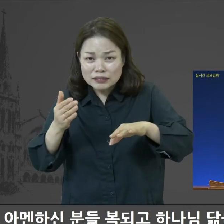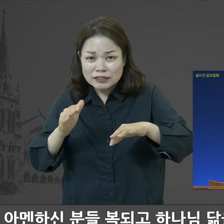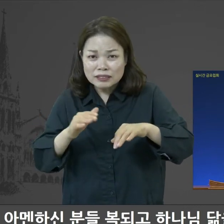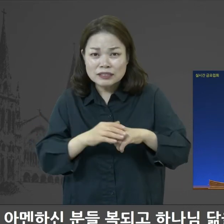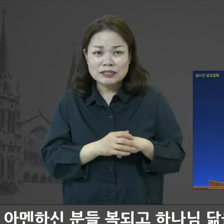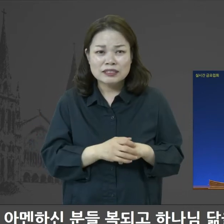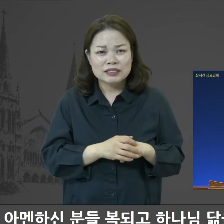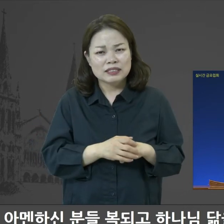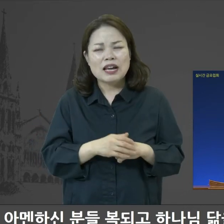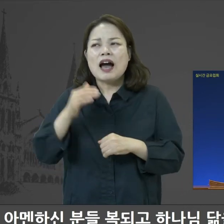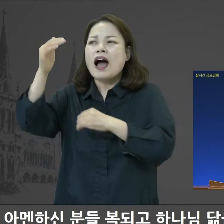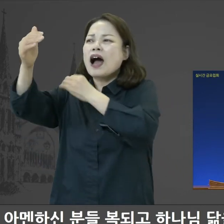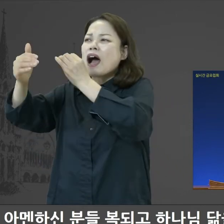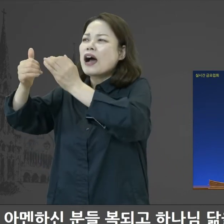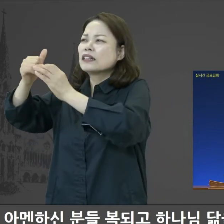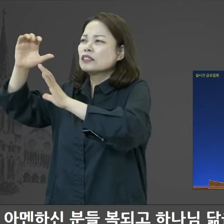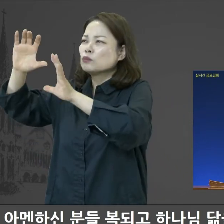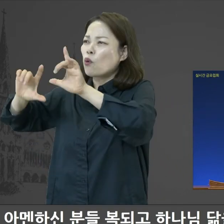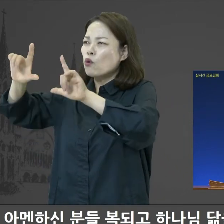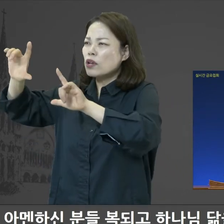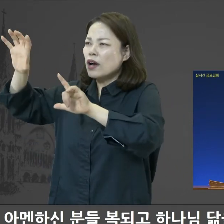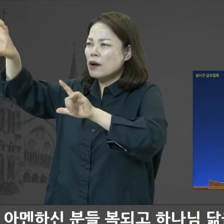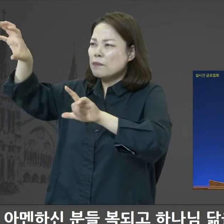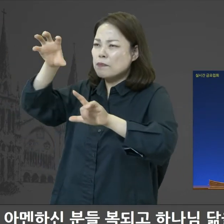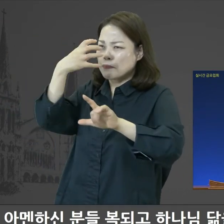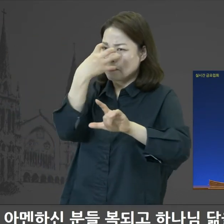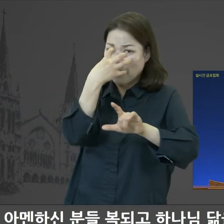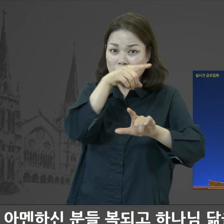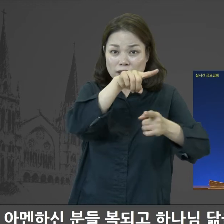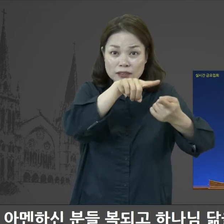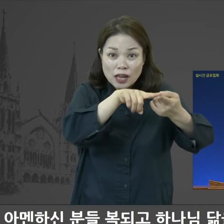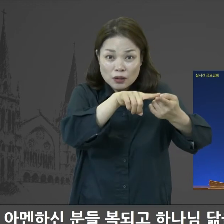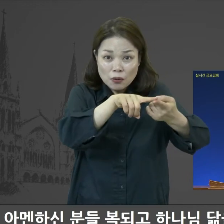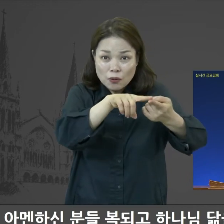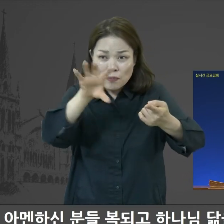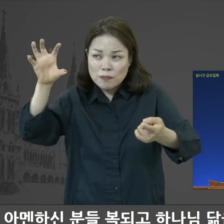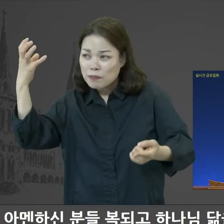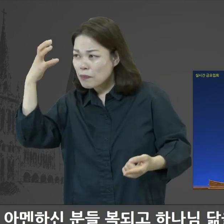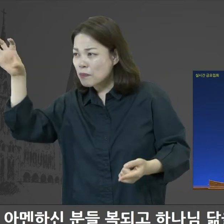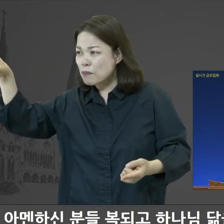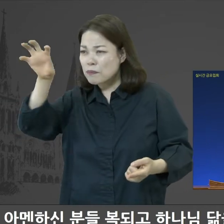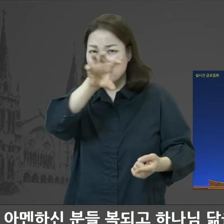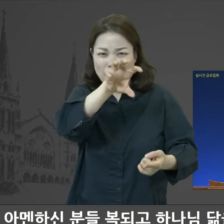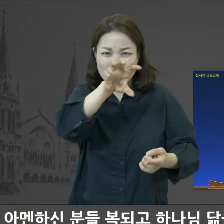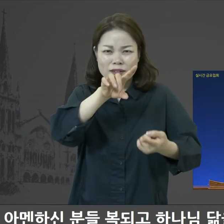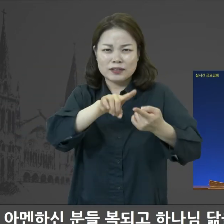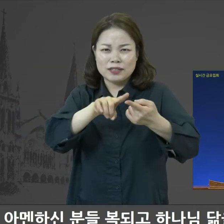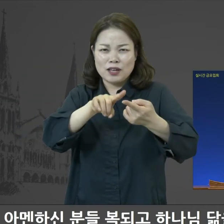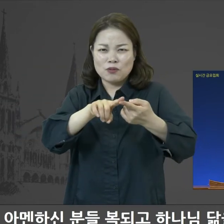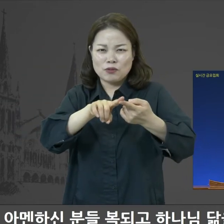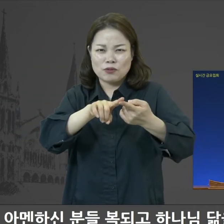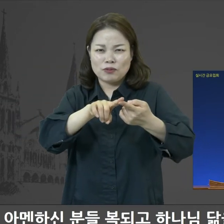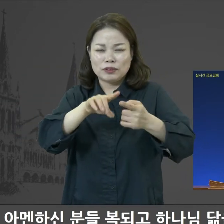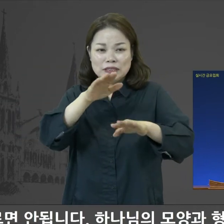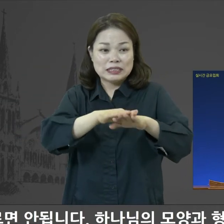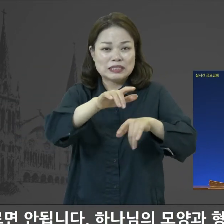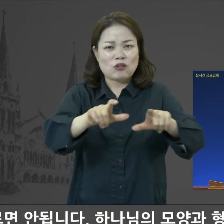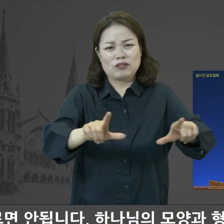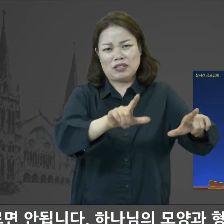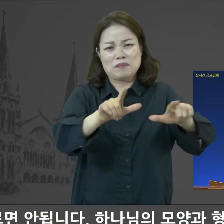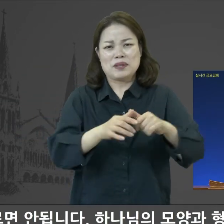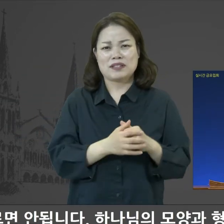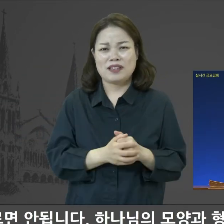겁니다. 하나님의 모양과 형상이 우리에게 나타나야 되는 것이죠. 그러면서 낳았다는 겁니다. 여기 이 원어도 그런